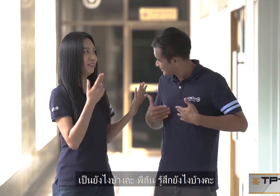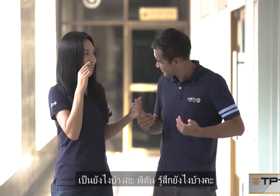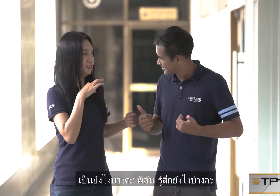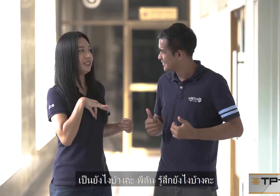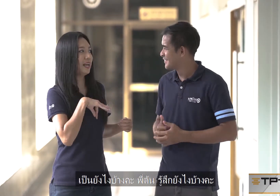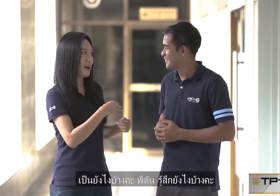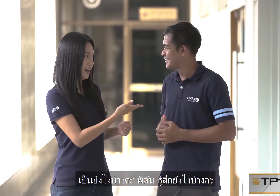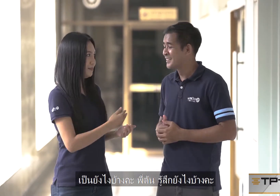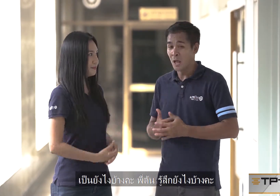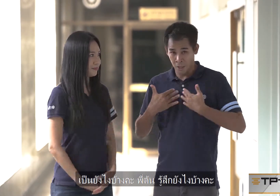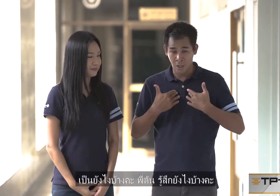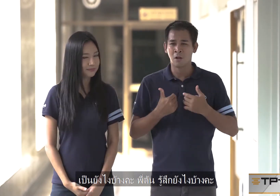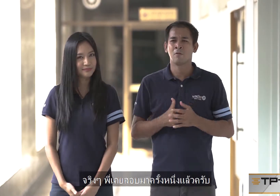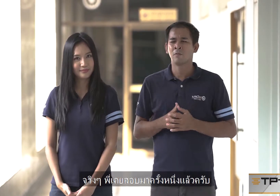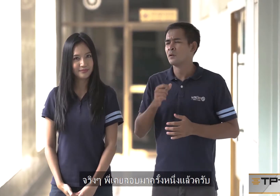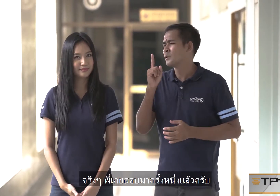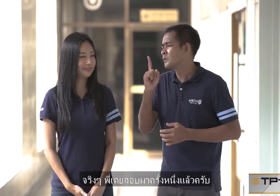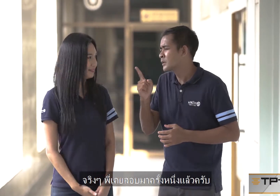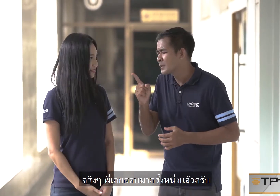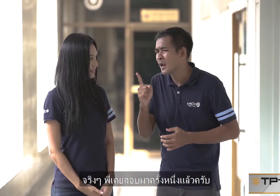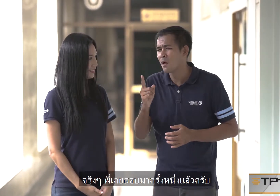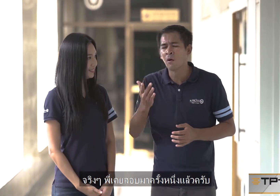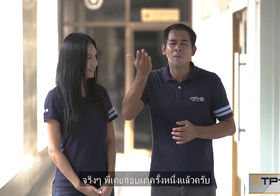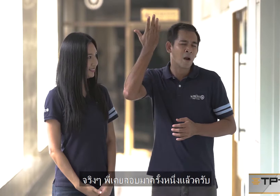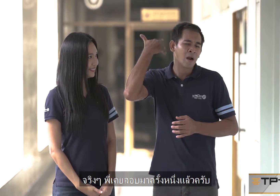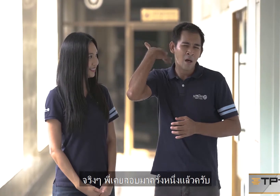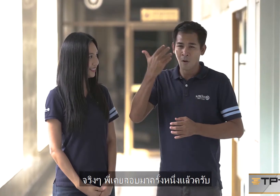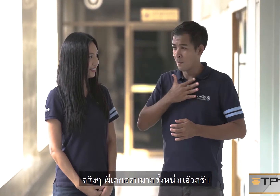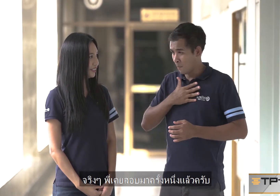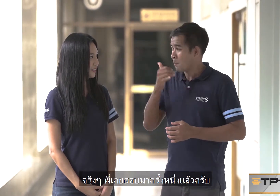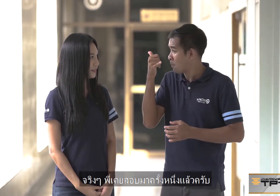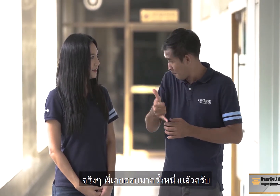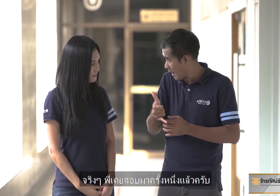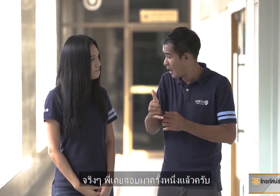างคะพี่ต้นรู้สึกยังไงบ้างคะ จริงๆพี่เคยสอบมาครั้งหนึ่งแล้วครับ